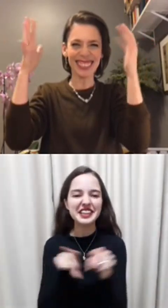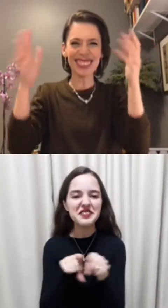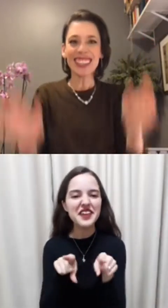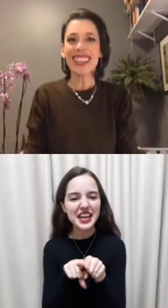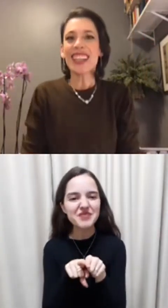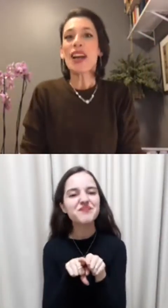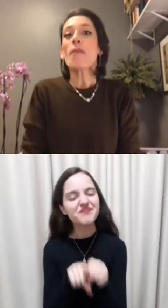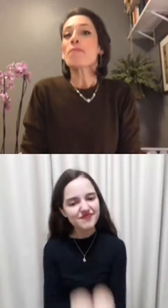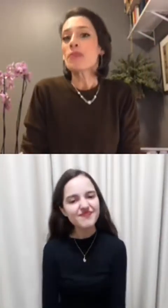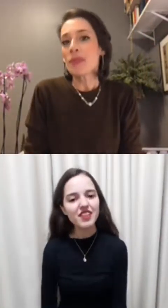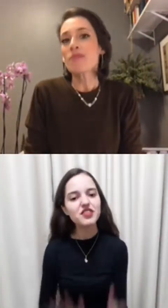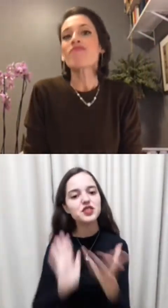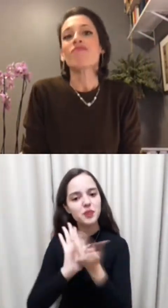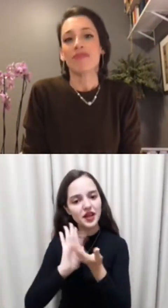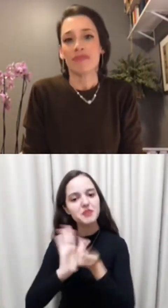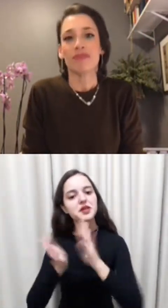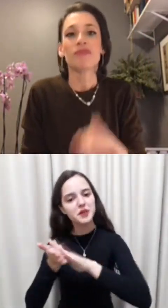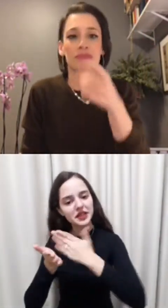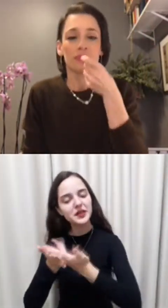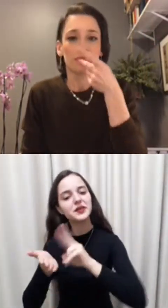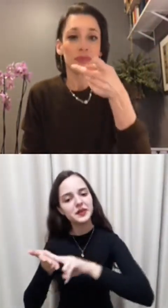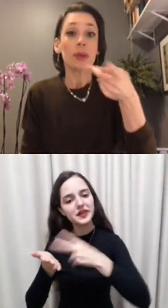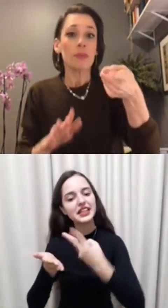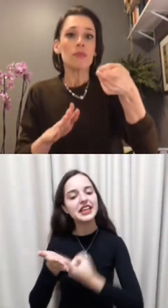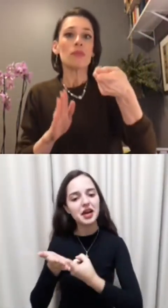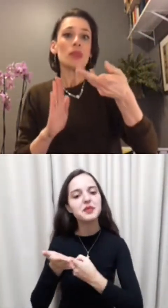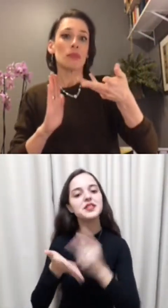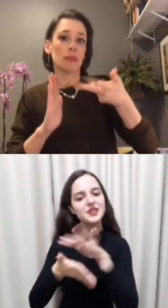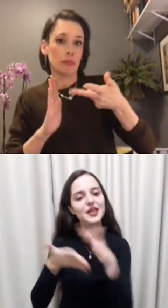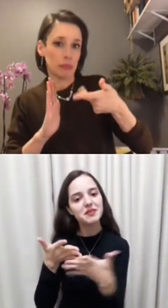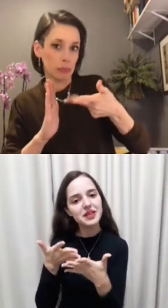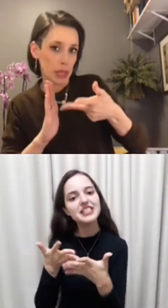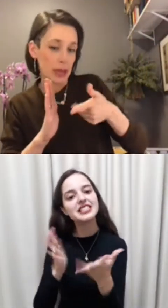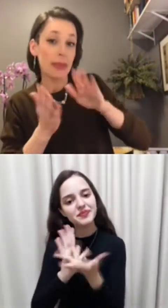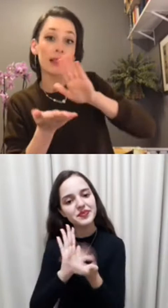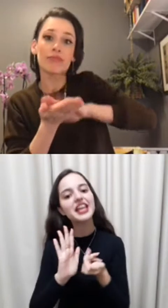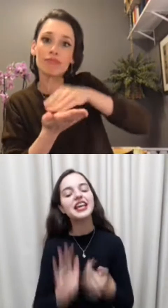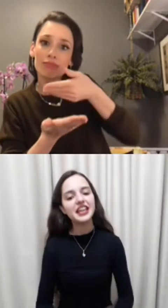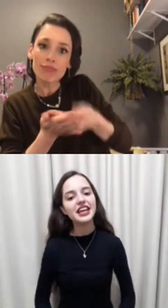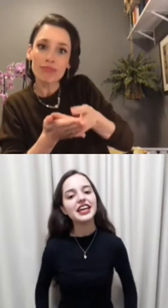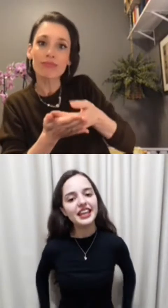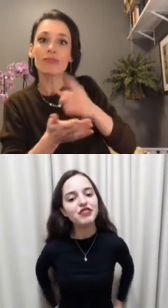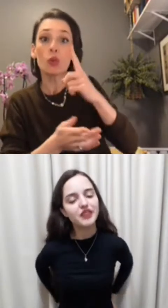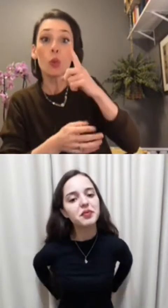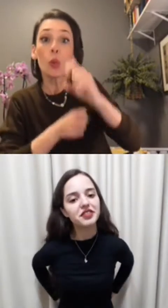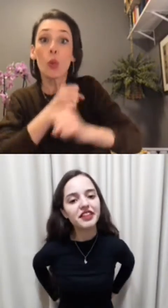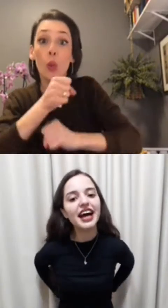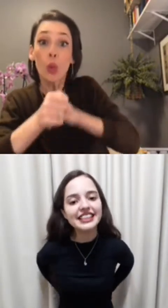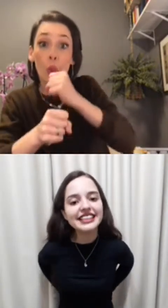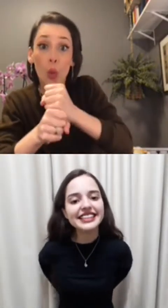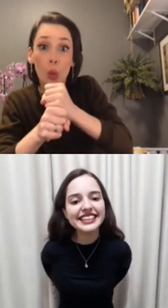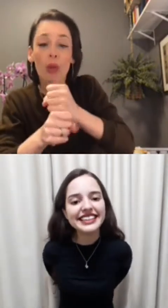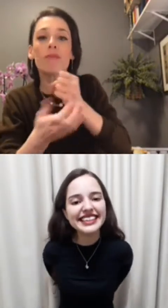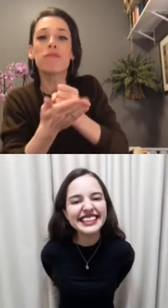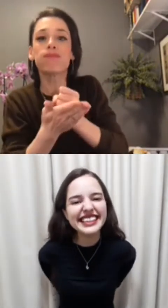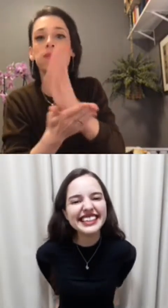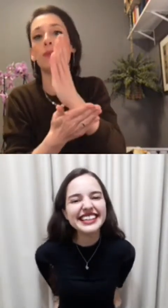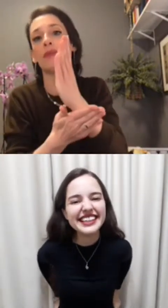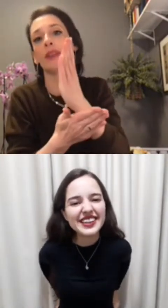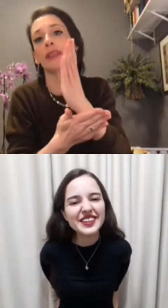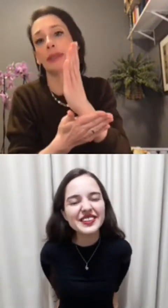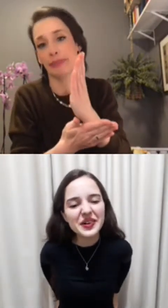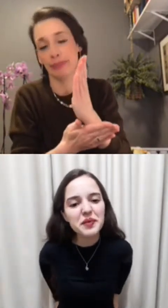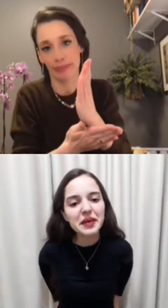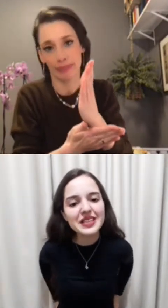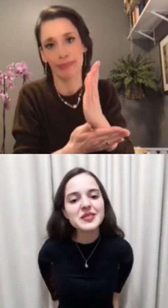Eu também. Fiz o ProLibras para tradutora e intérprete de Libras e fui aprovada